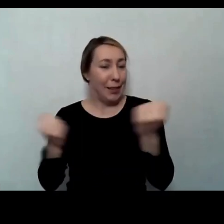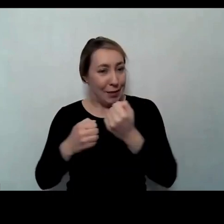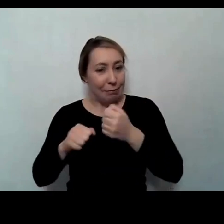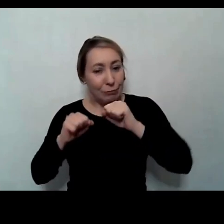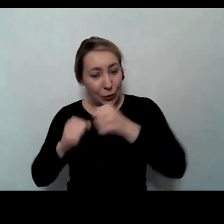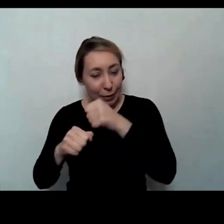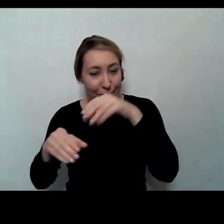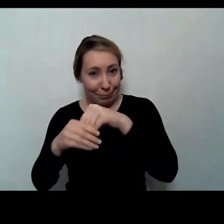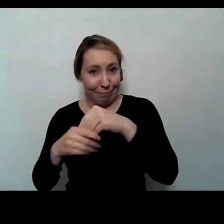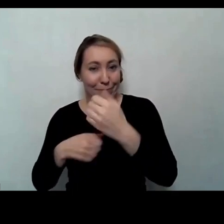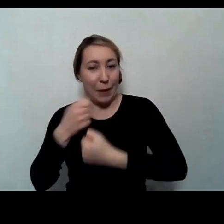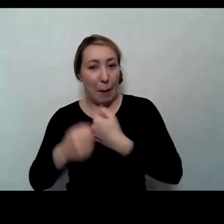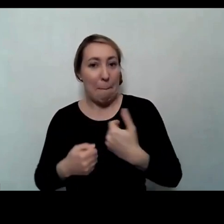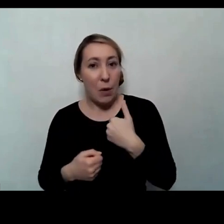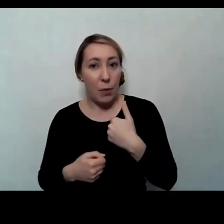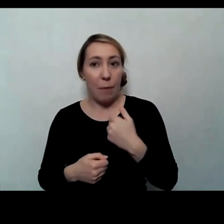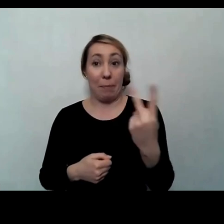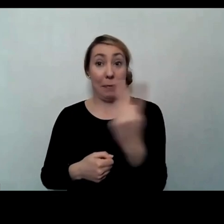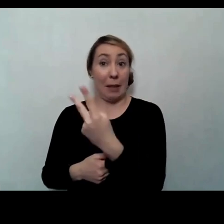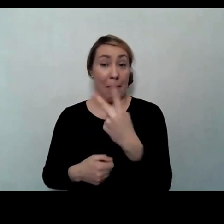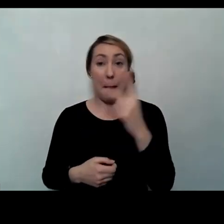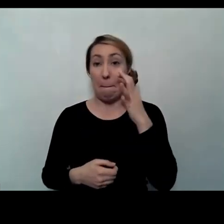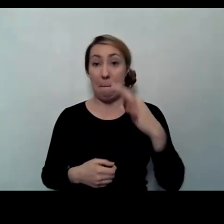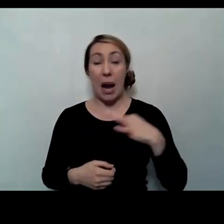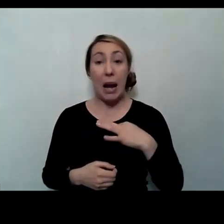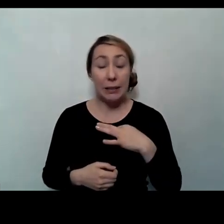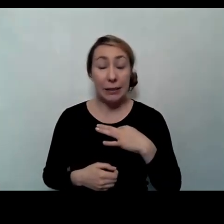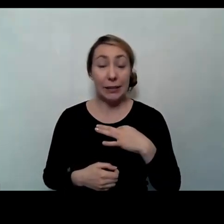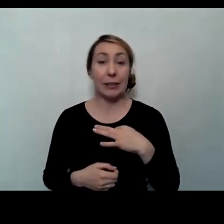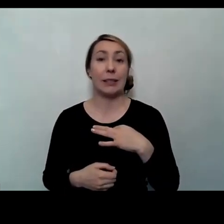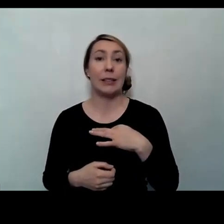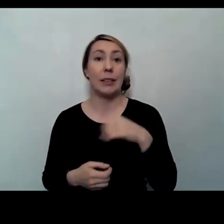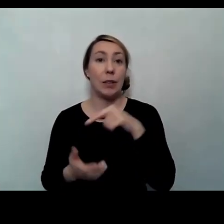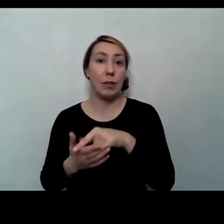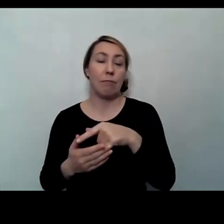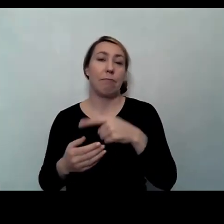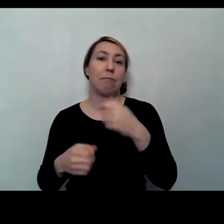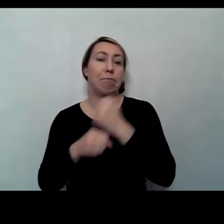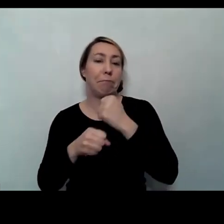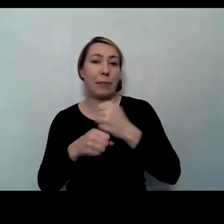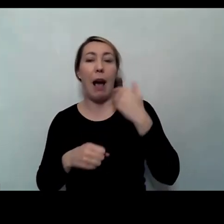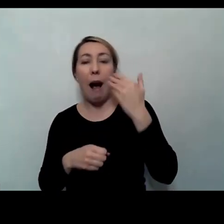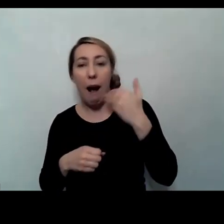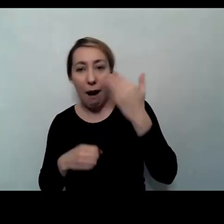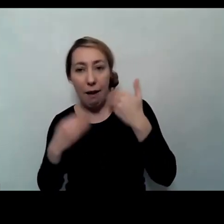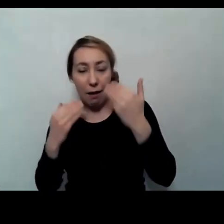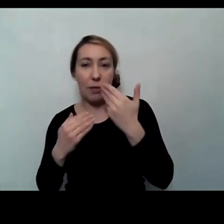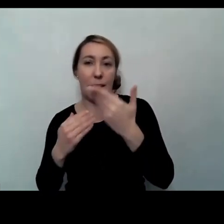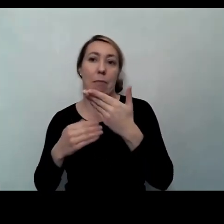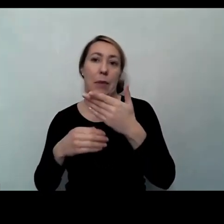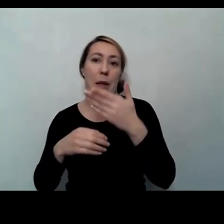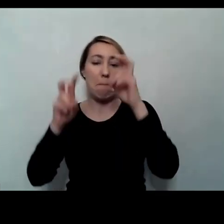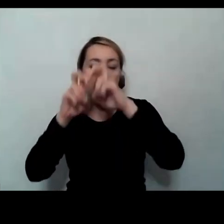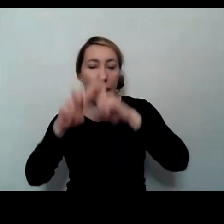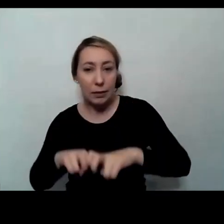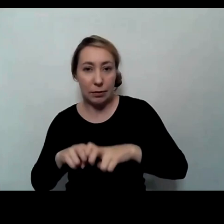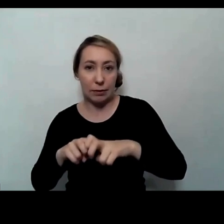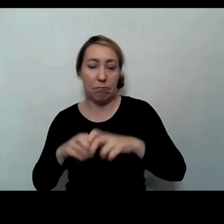narzędzie. Obie obecne dzisiaj z nami panie są akademiczkami, badaczkami, zajmują się